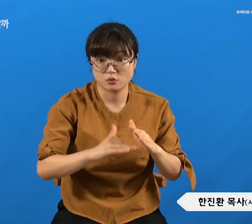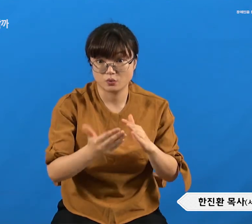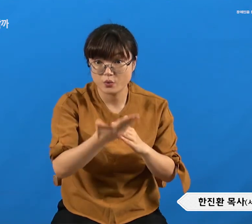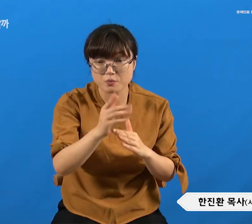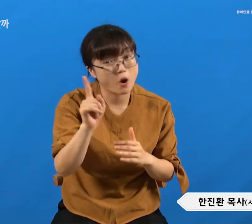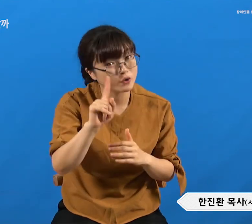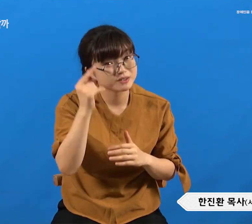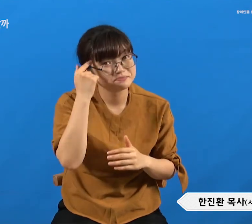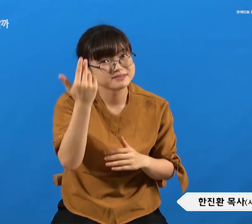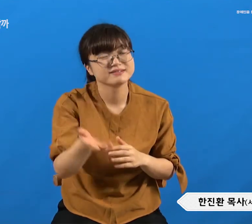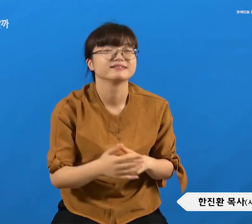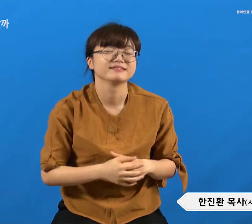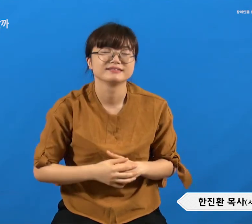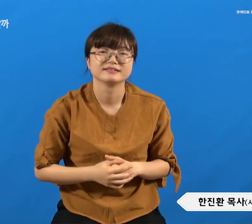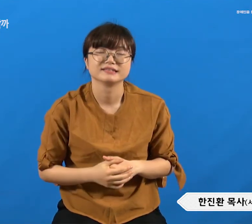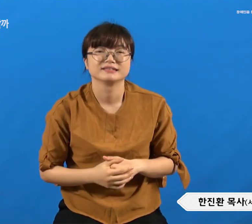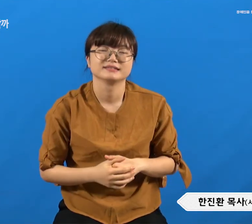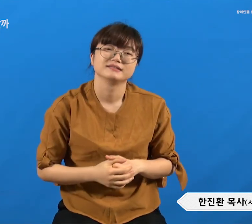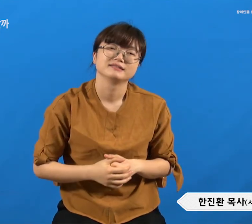성도 여러분은 어떠십니까?